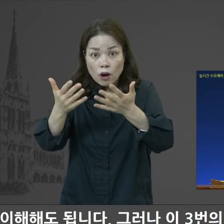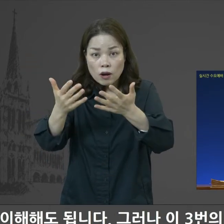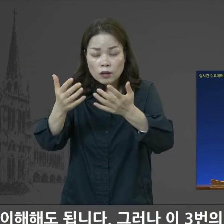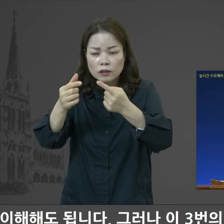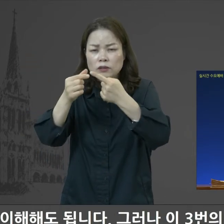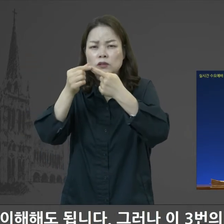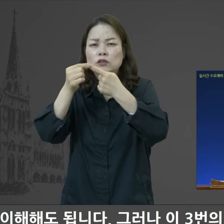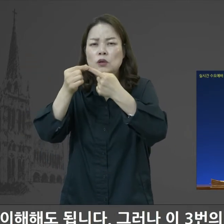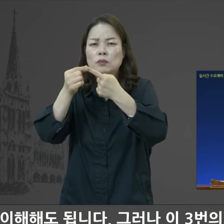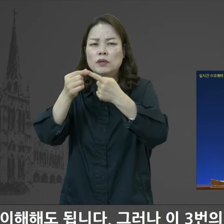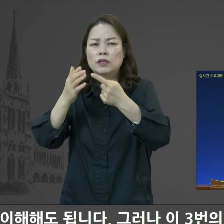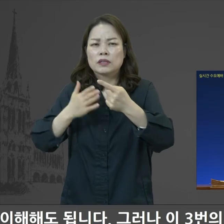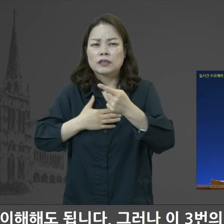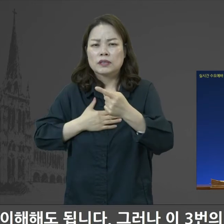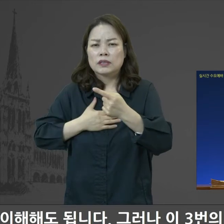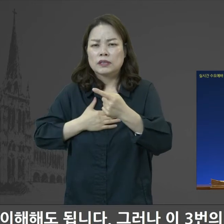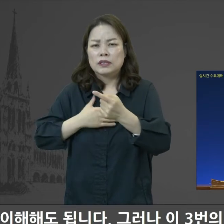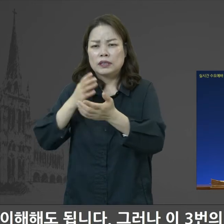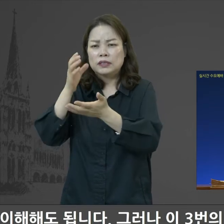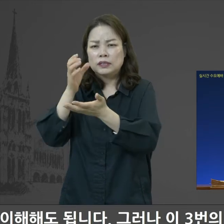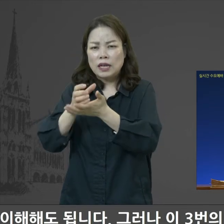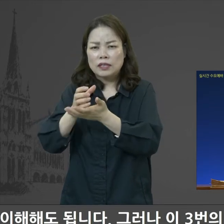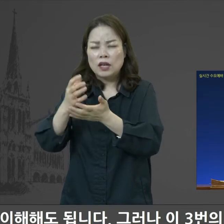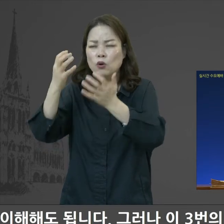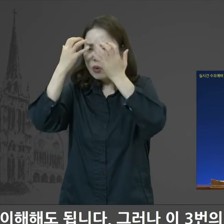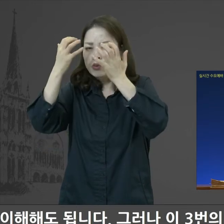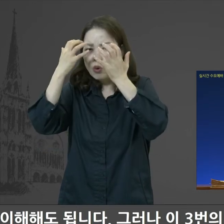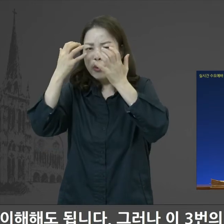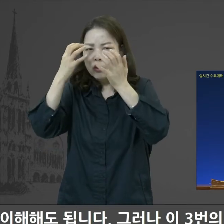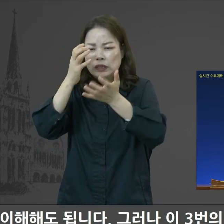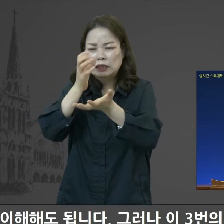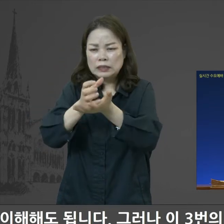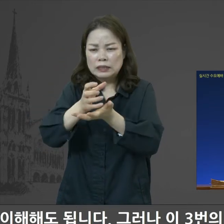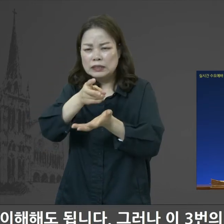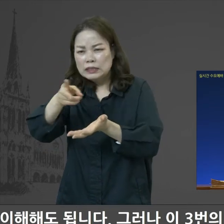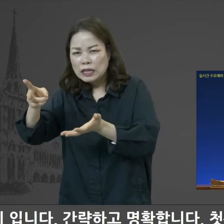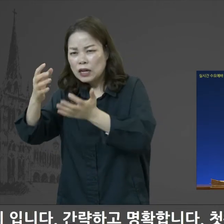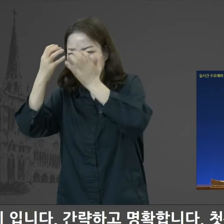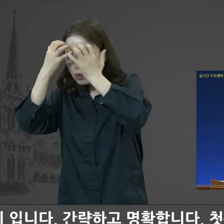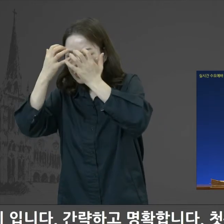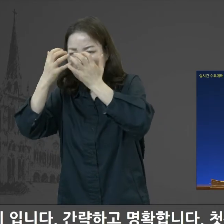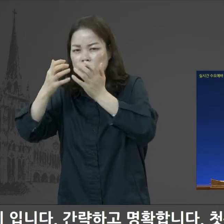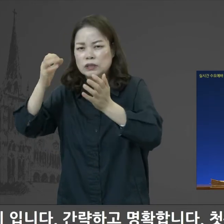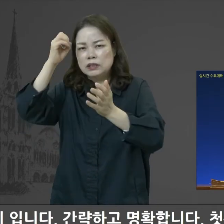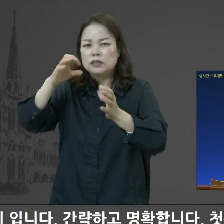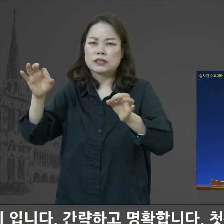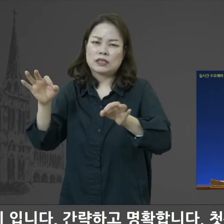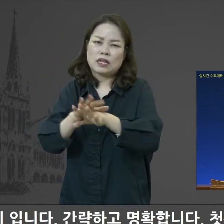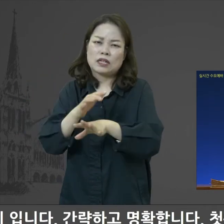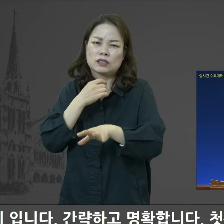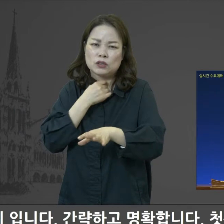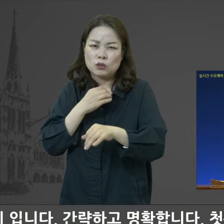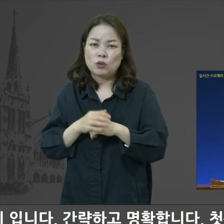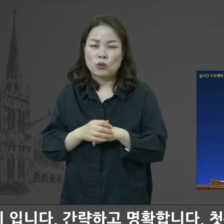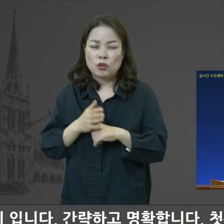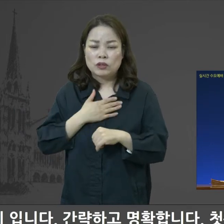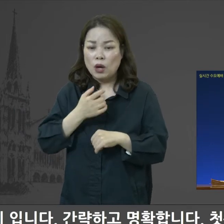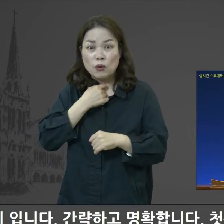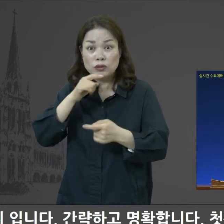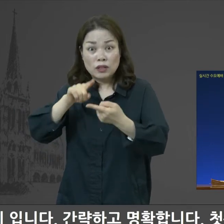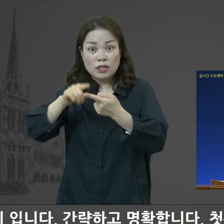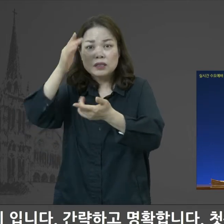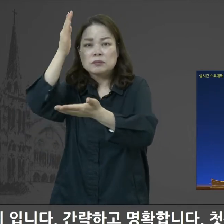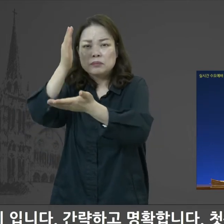번째 기도는 잔이 지나가기를 기도하셨습니다. 2번째 기도는 나의 원대로 마시고